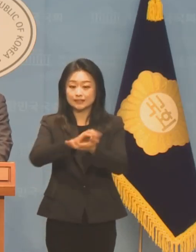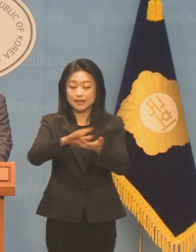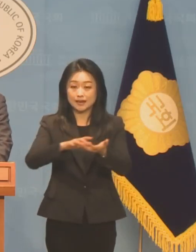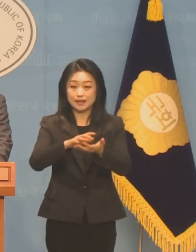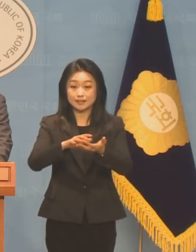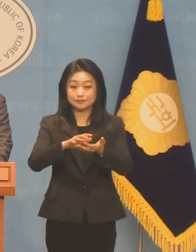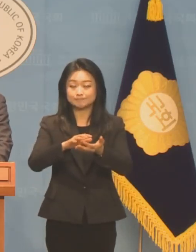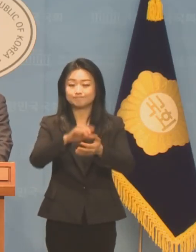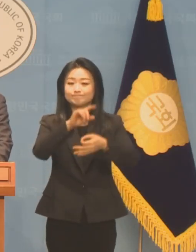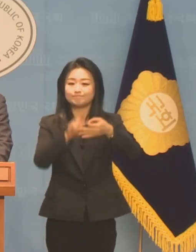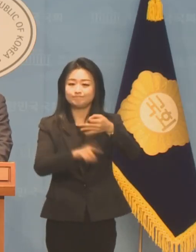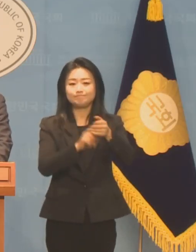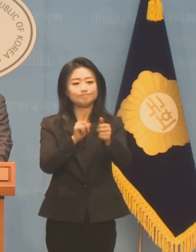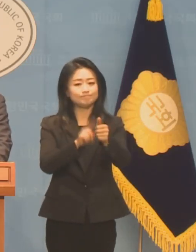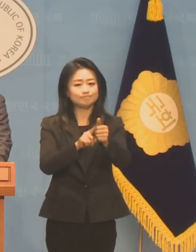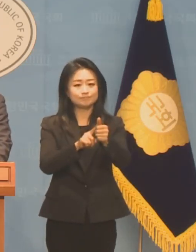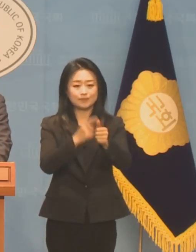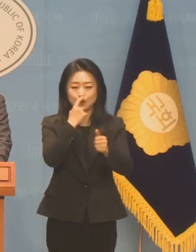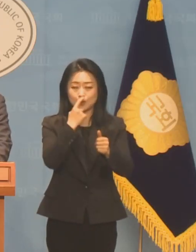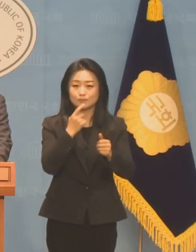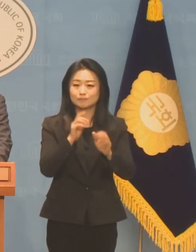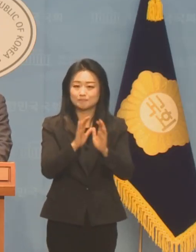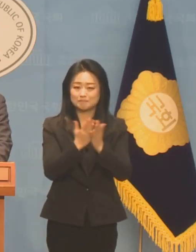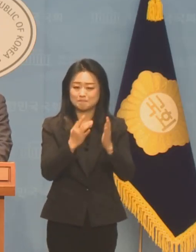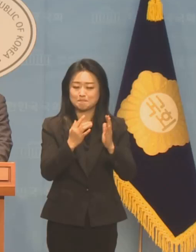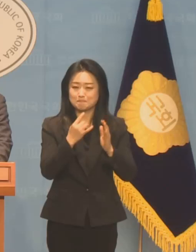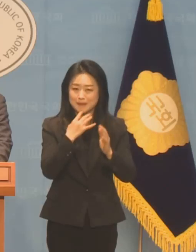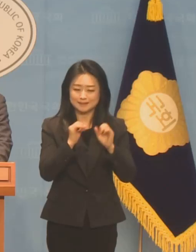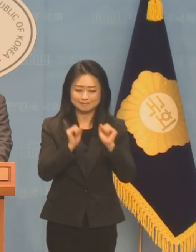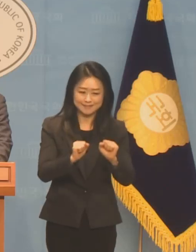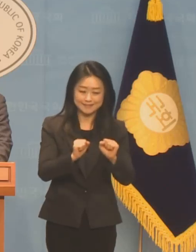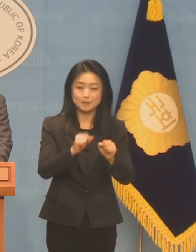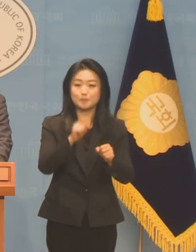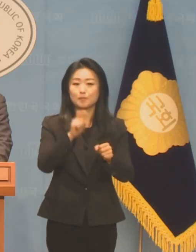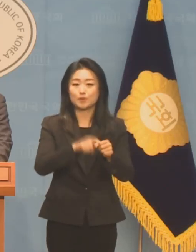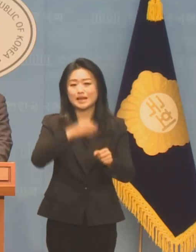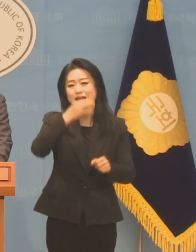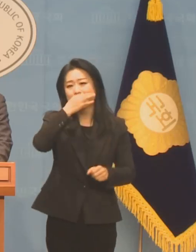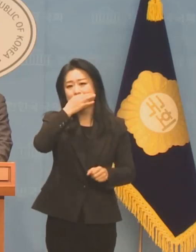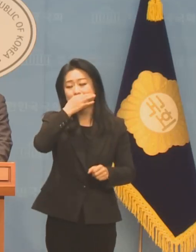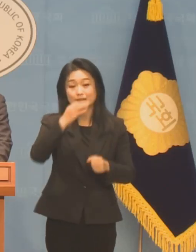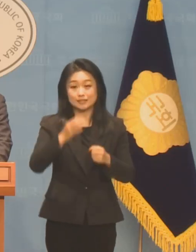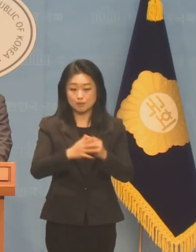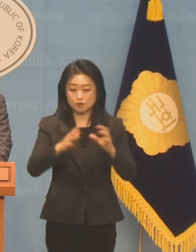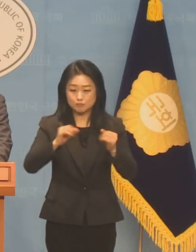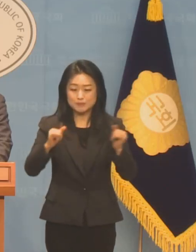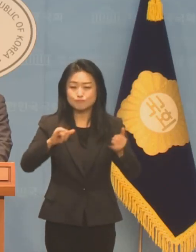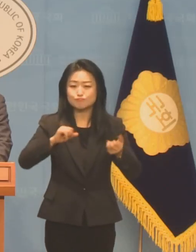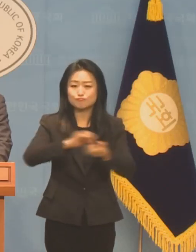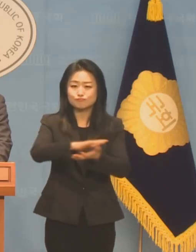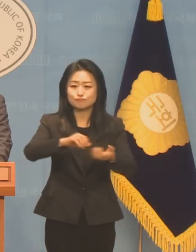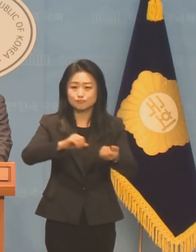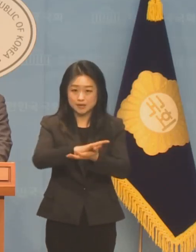내란숙의 윤석열의 혼자만 살겠다는 극단적 이기주의로 인해 국민 분열이 가중되고 국격